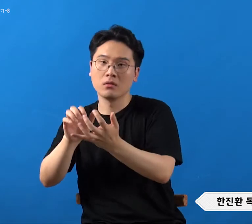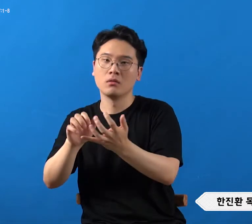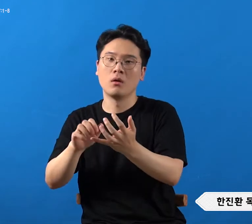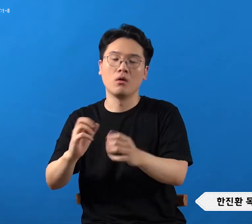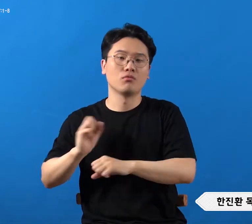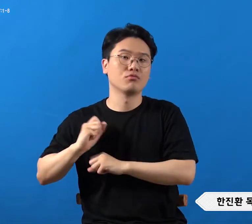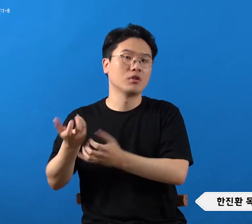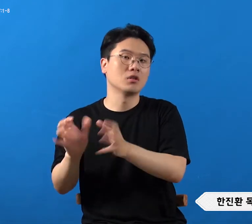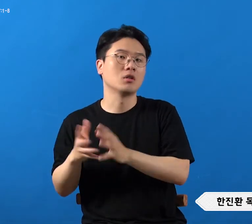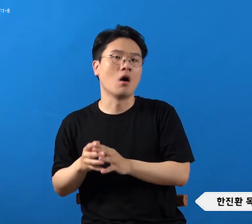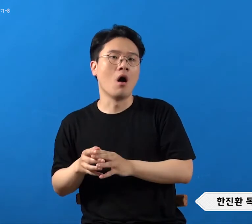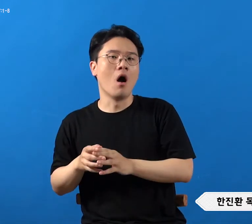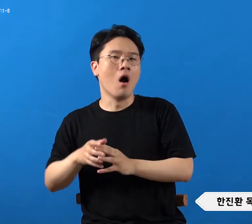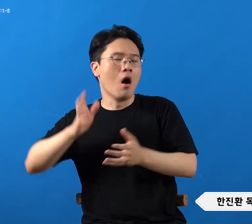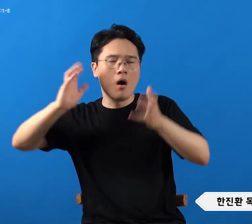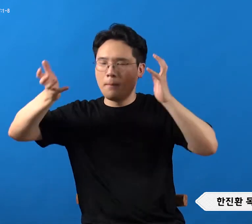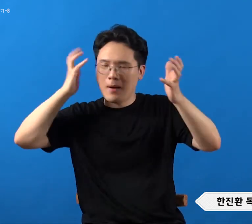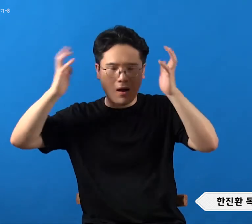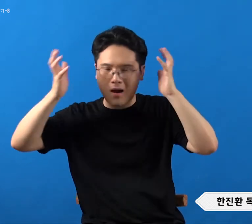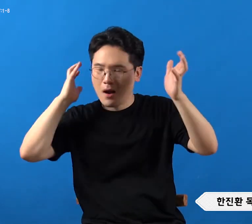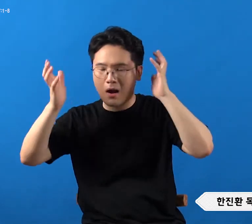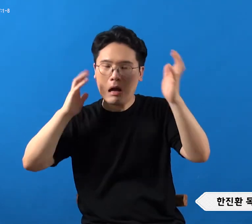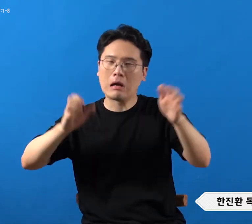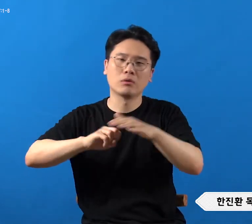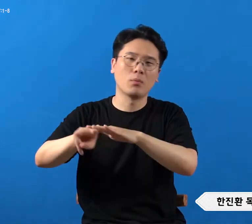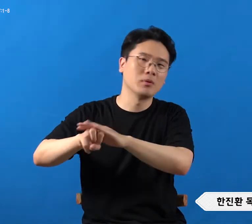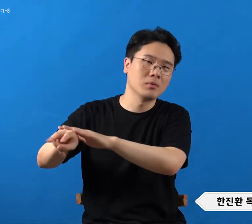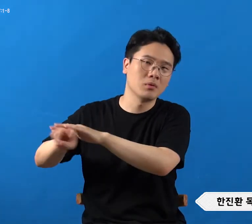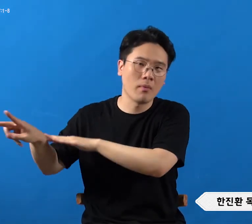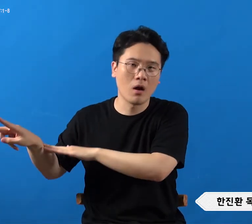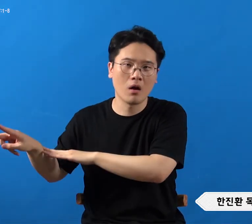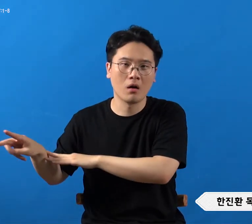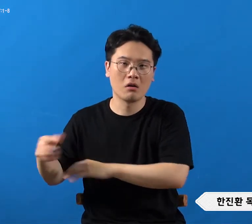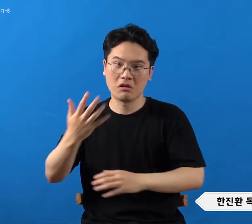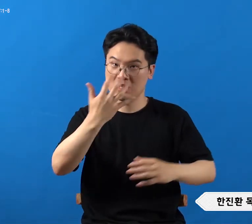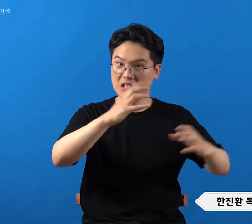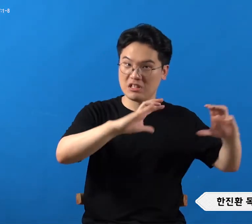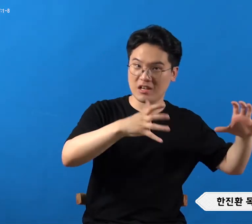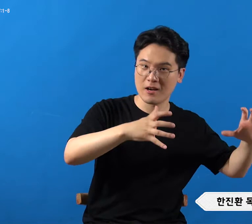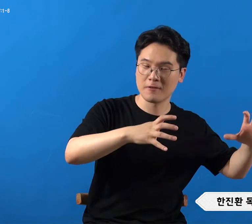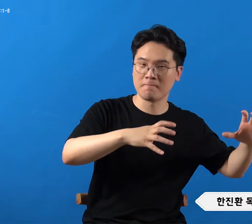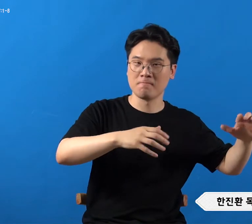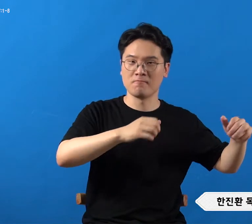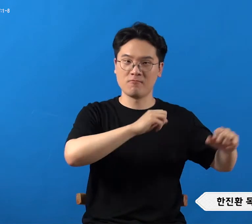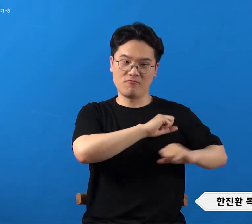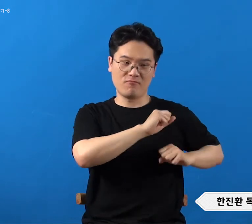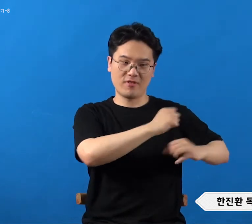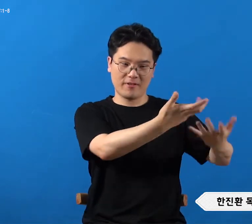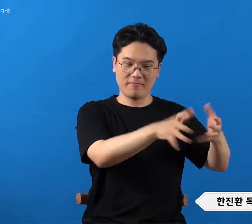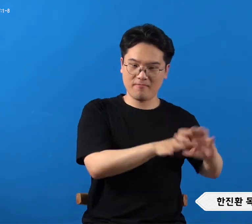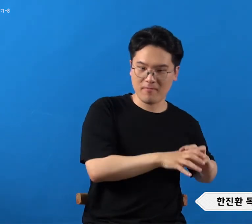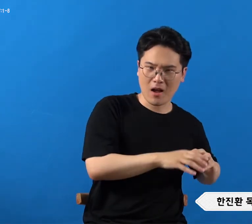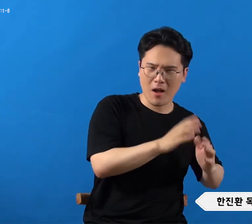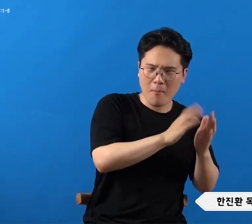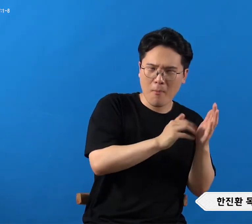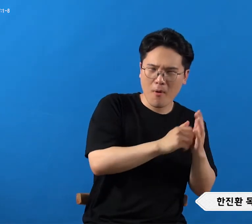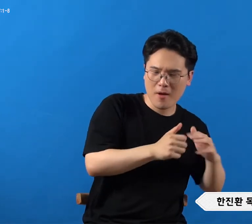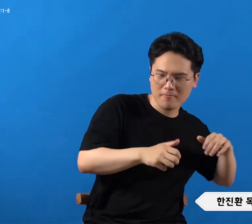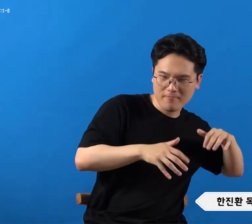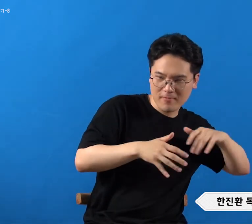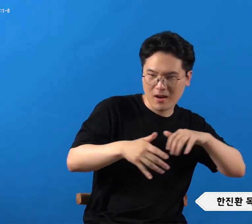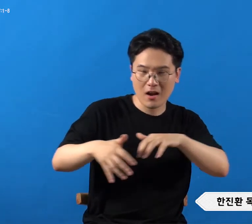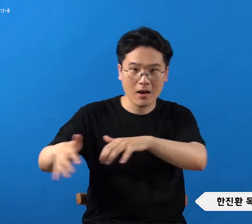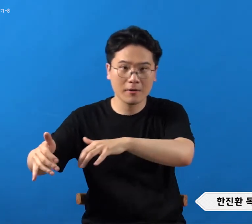일어났습니다. 이스라엘의 대군이 기습해서 쳐들어오는 줄 알고 그냥 칼을 빼서 휘두르는데 자기 편을